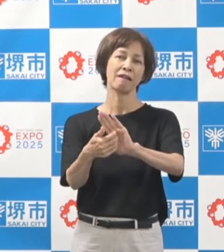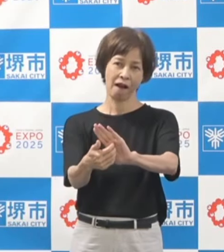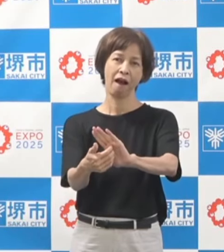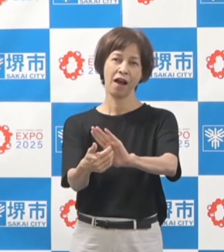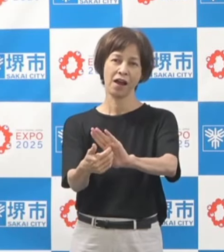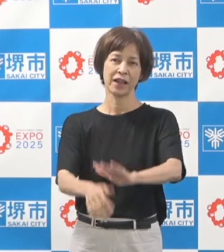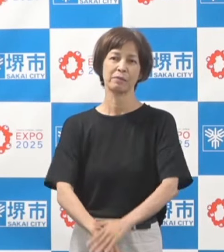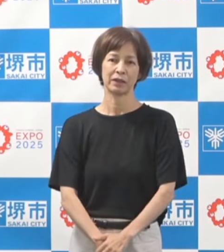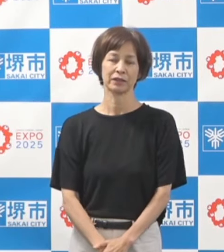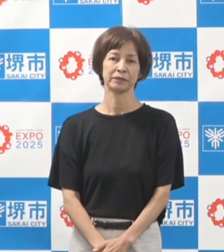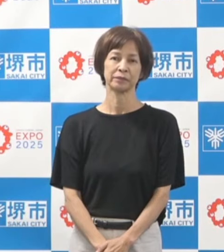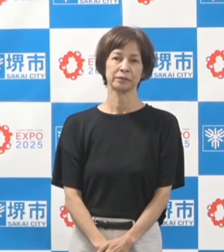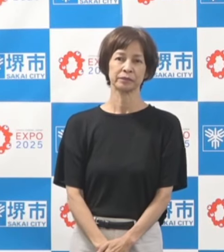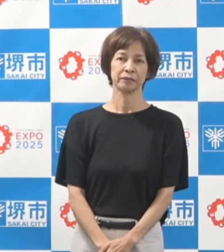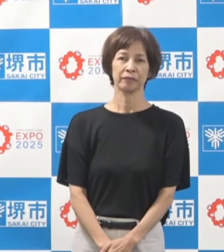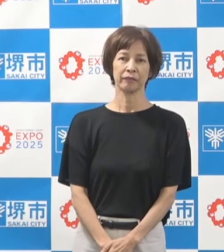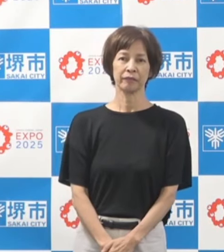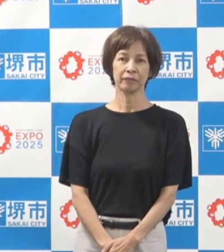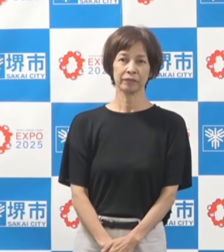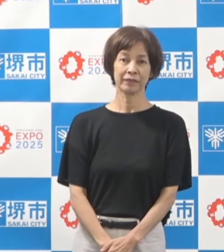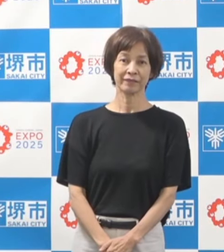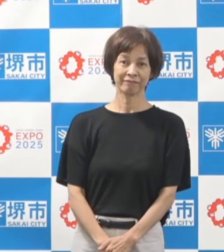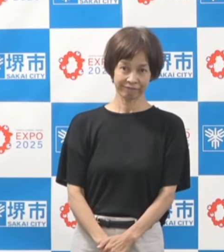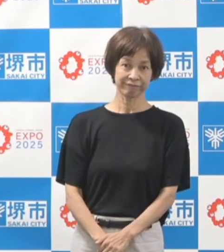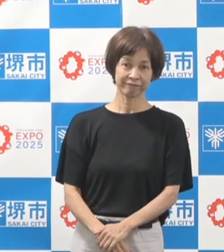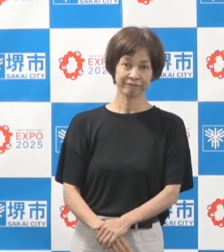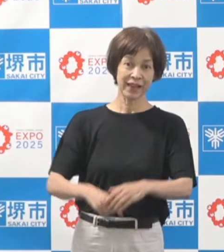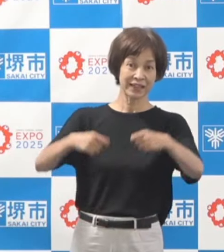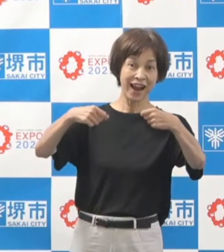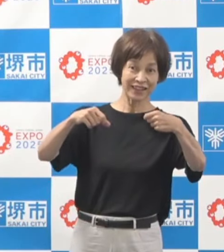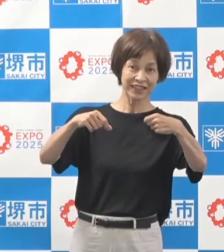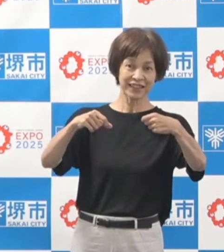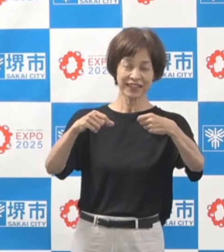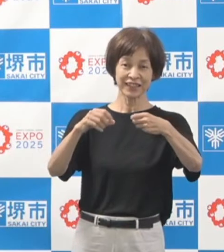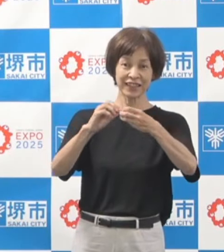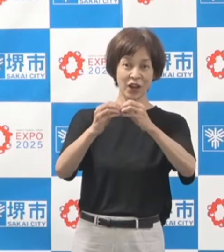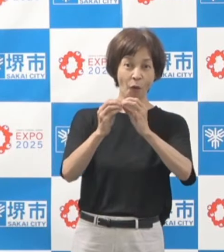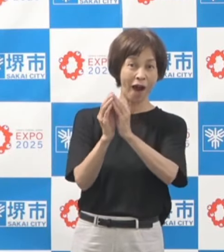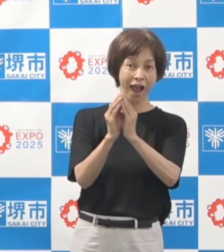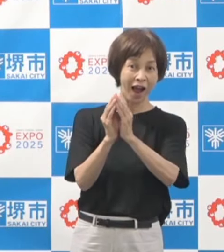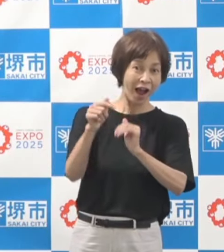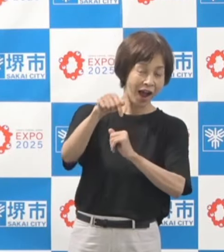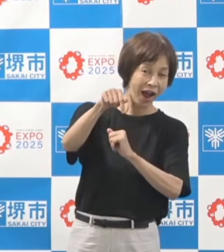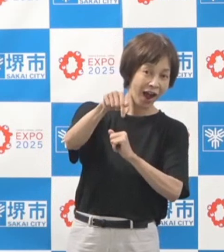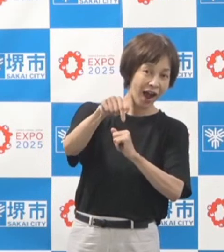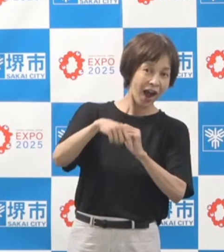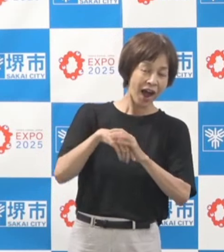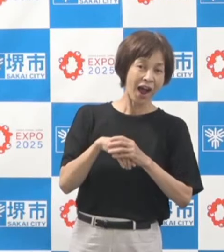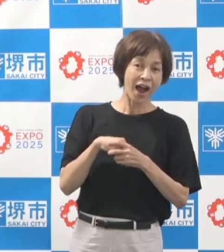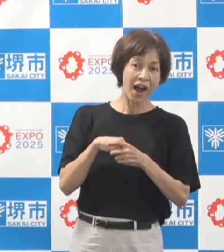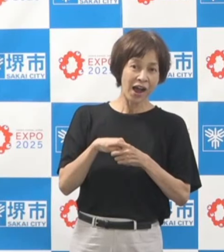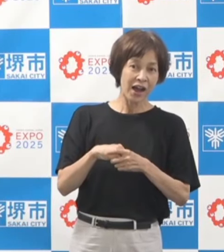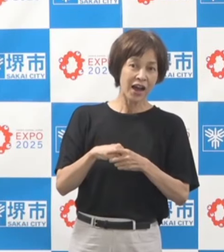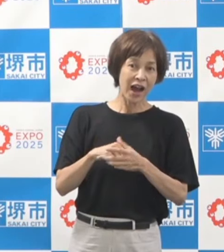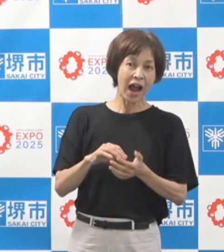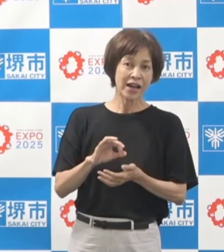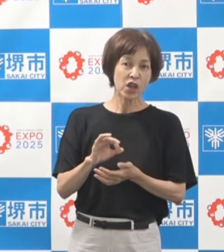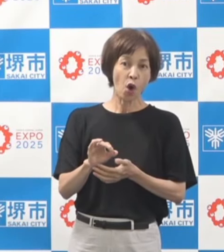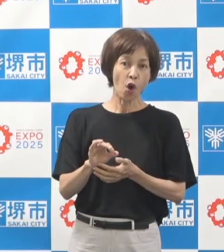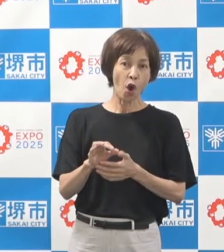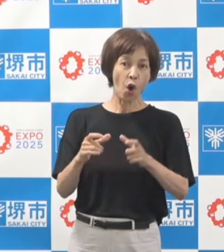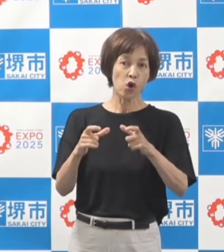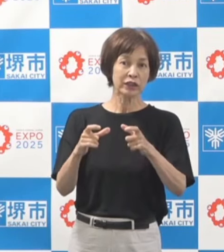思います。 あとこのカラーのチラシにですね、上記以外で申し込みの場合は入会金利用料ステッカー費用が必